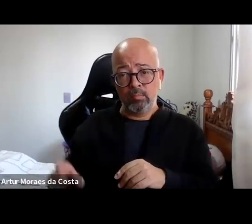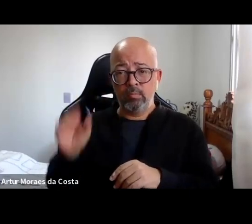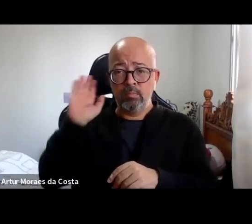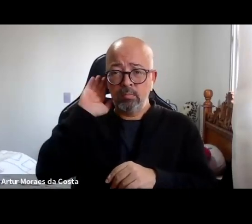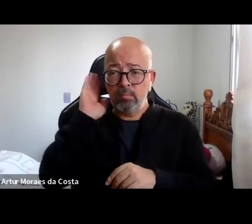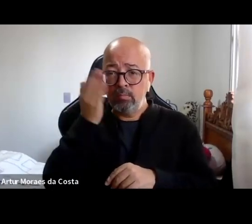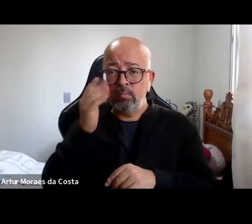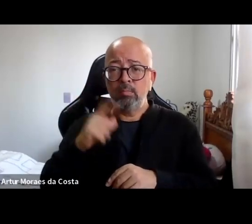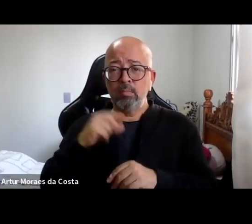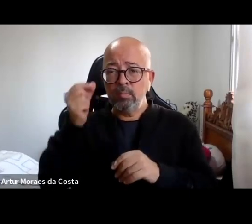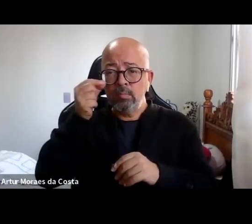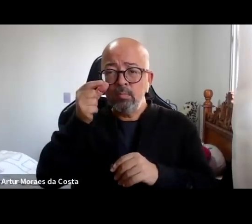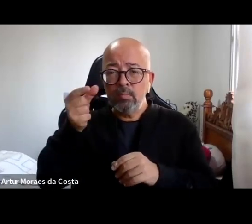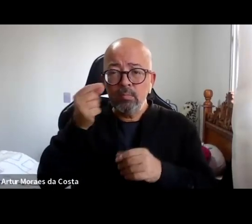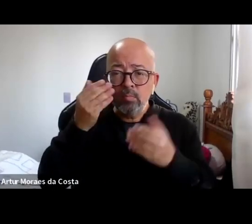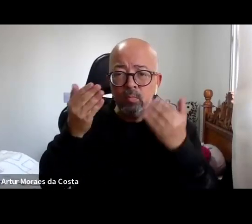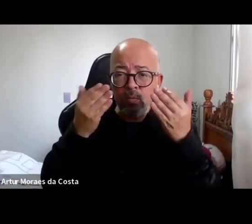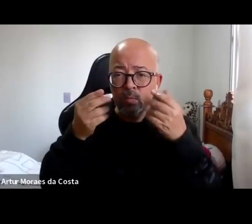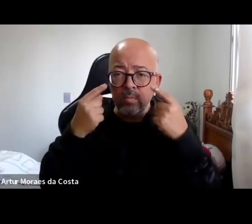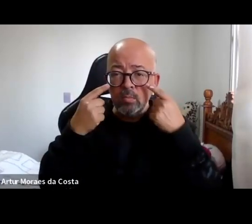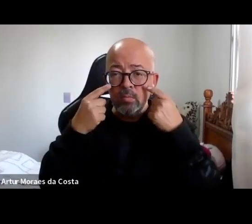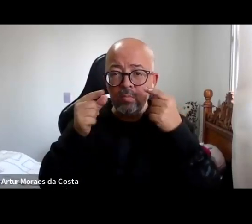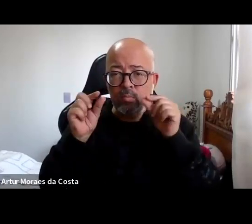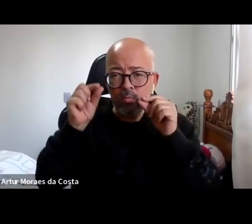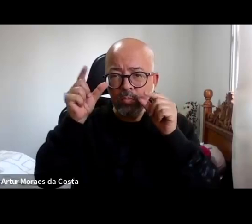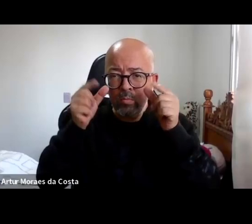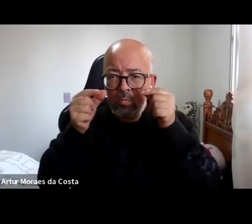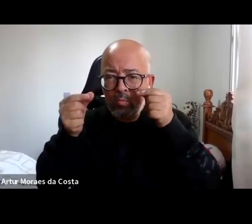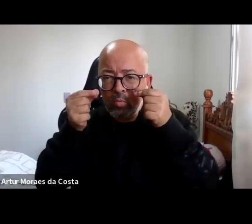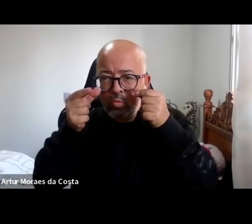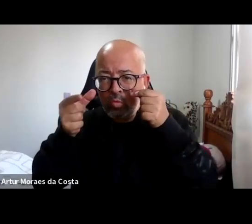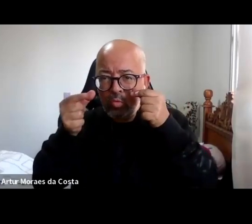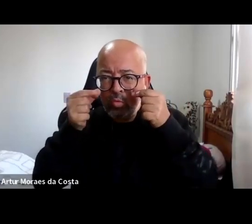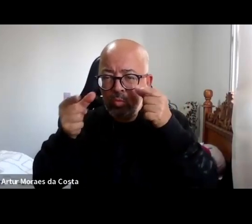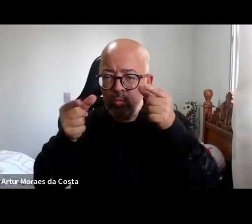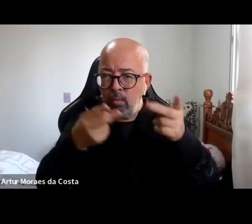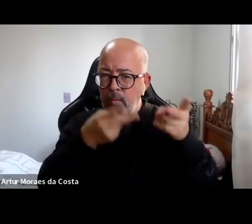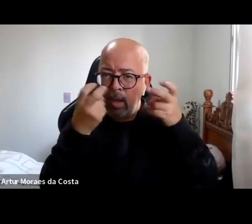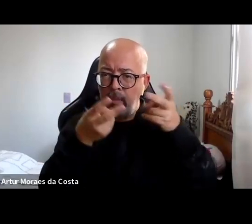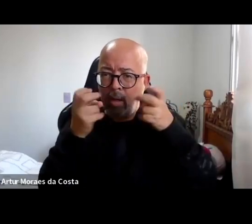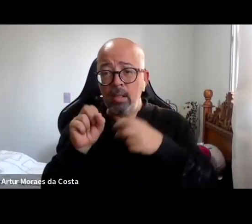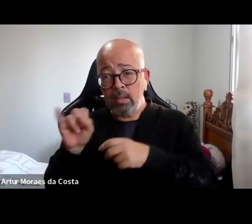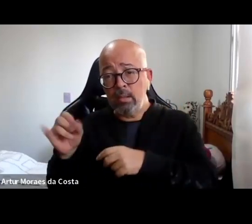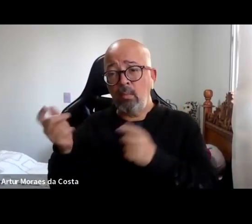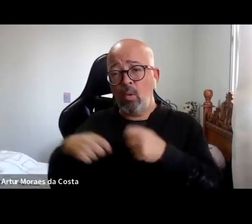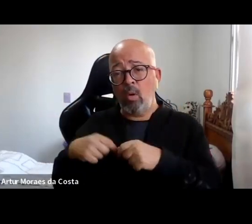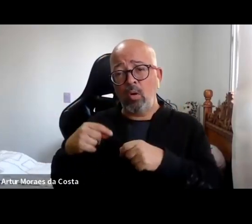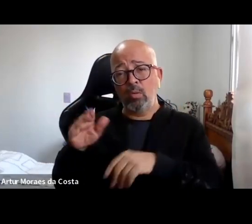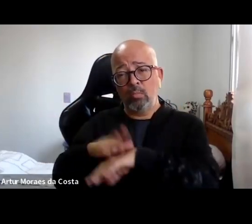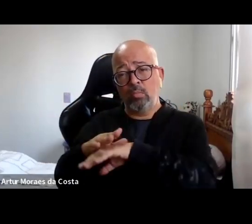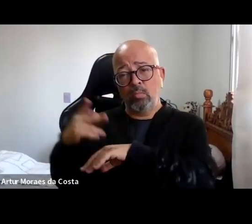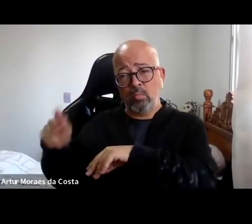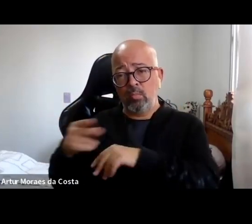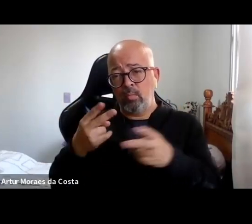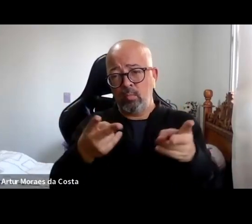del entorno va a poder captar ella directamente también eh Y de forma muy